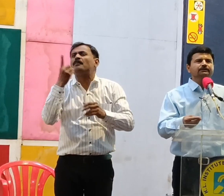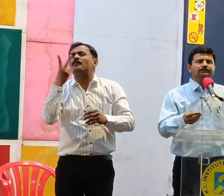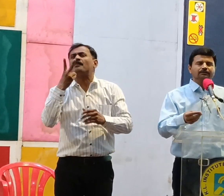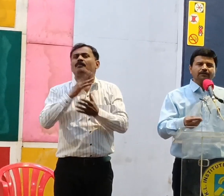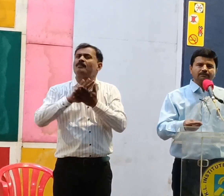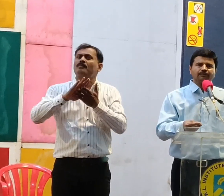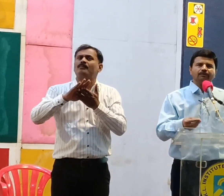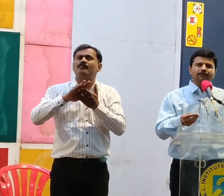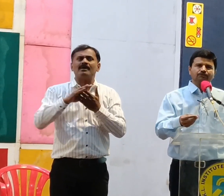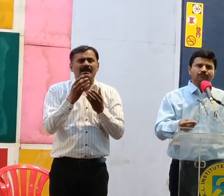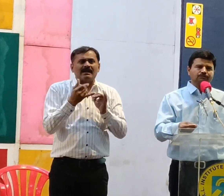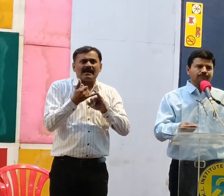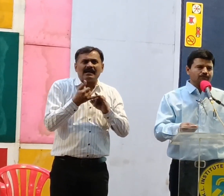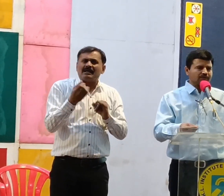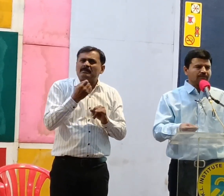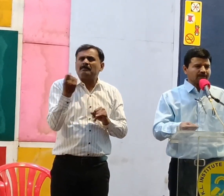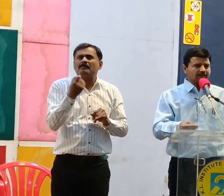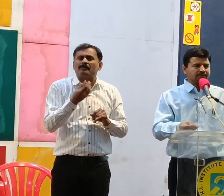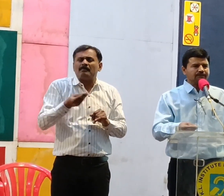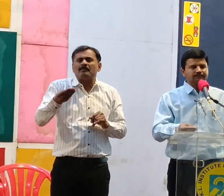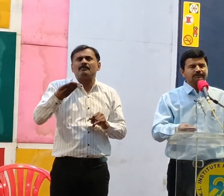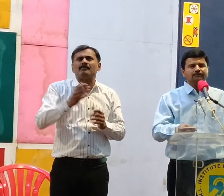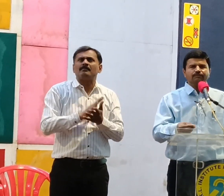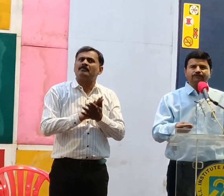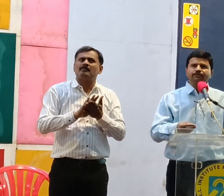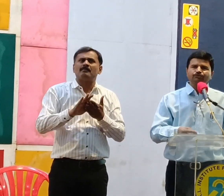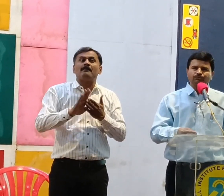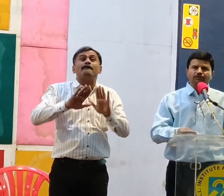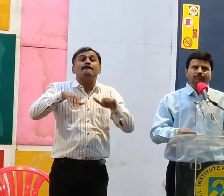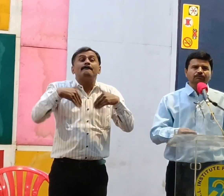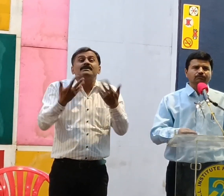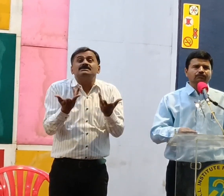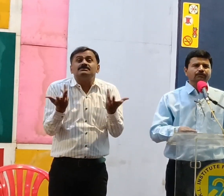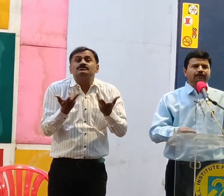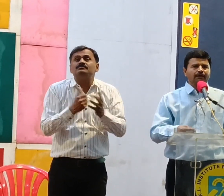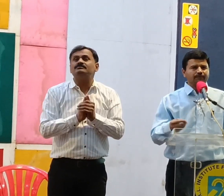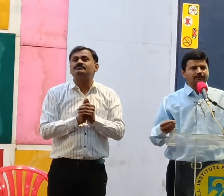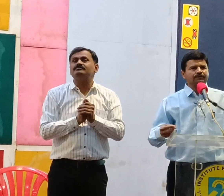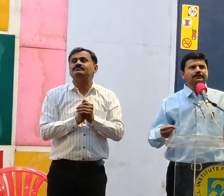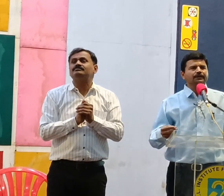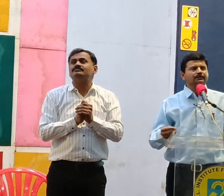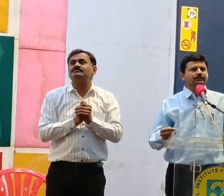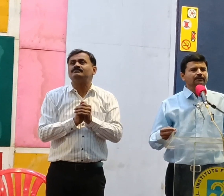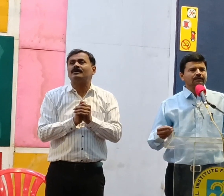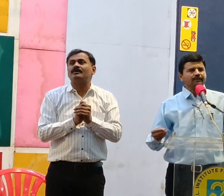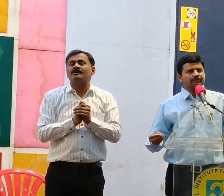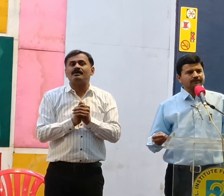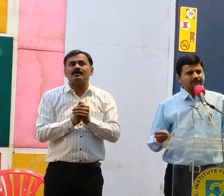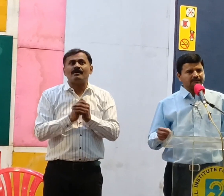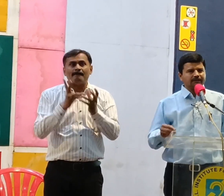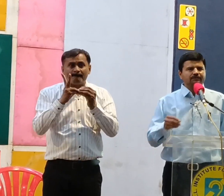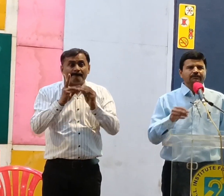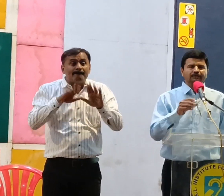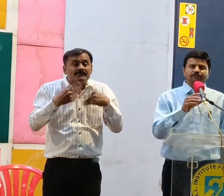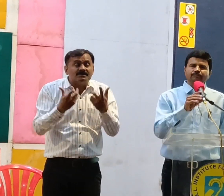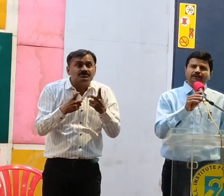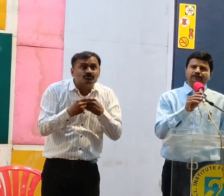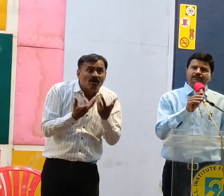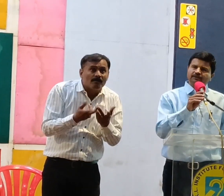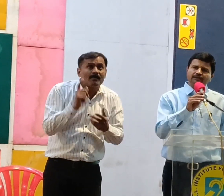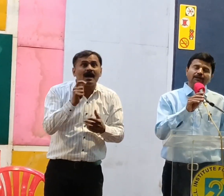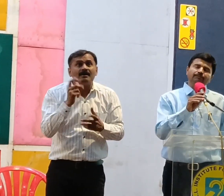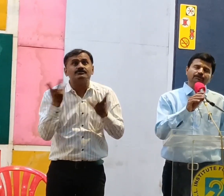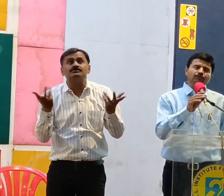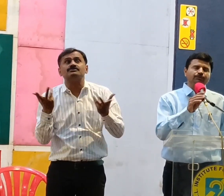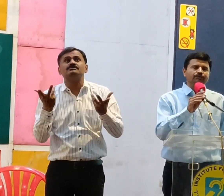છે, 10માવાળા થોડોક સમય રોકાવાના છે, પછી શું કરવું એમના વિશે અમારા મંત્રી શ્રી અશ્વિનભાઈ